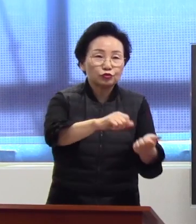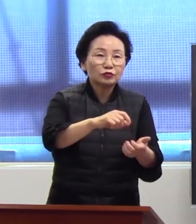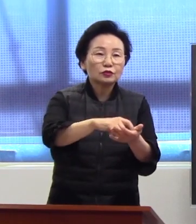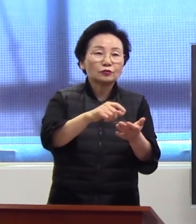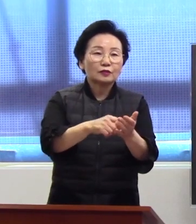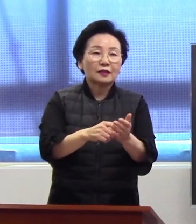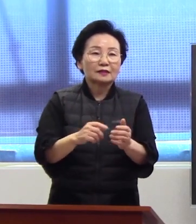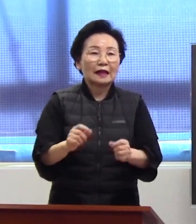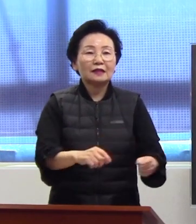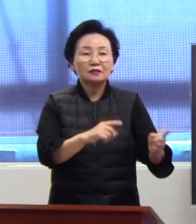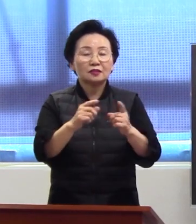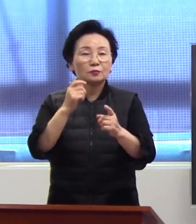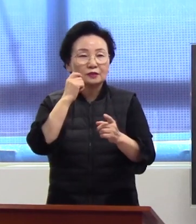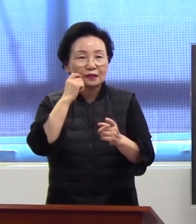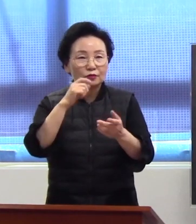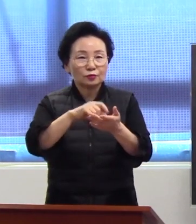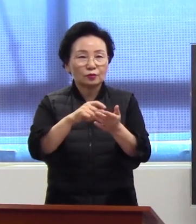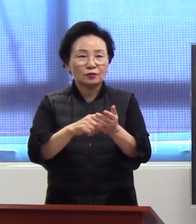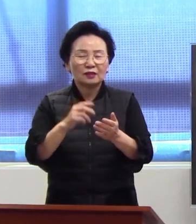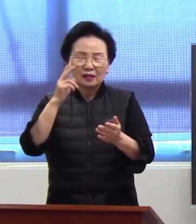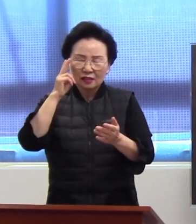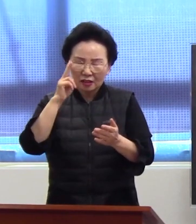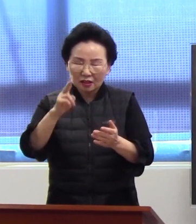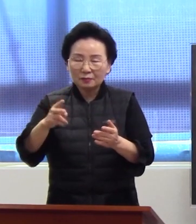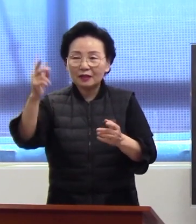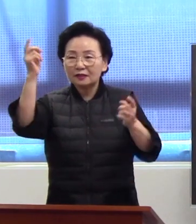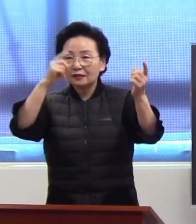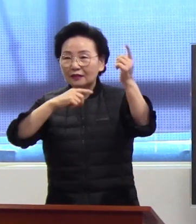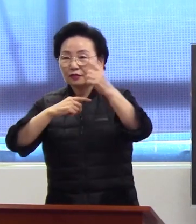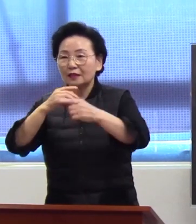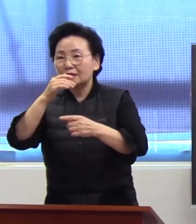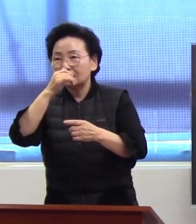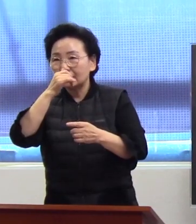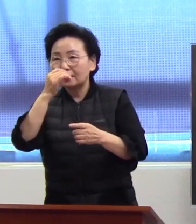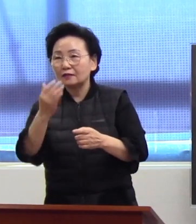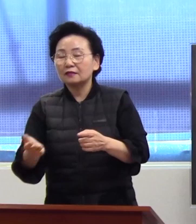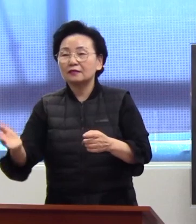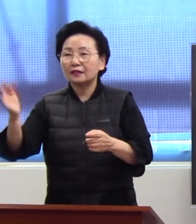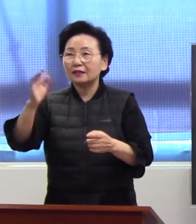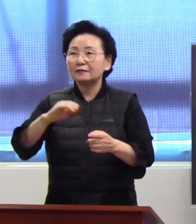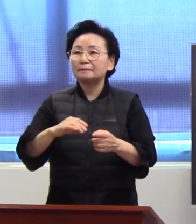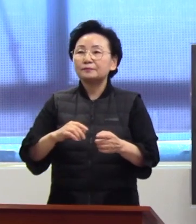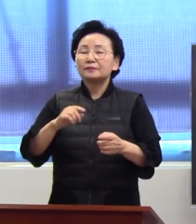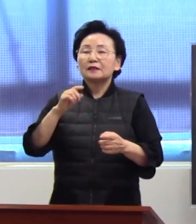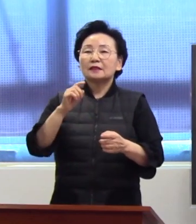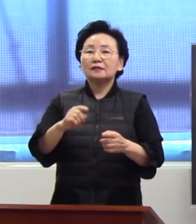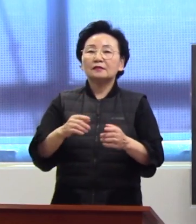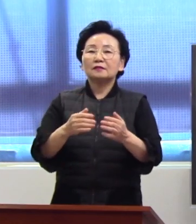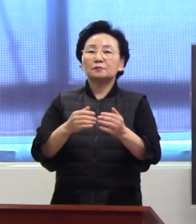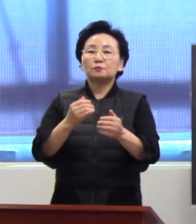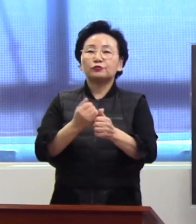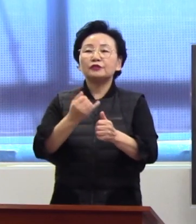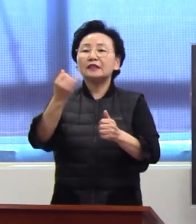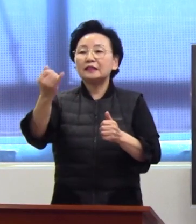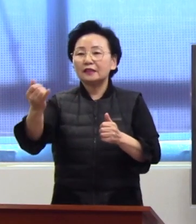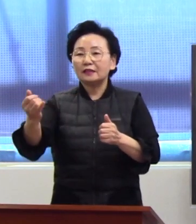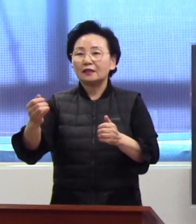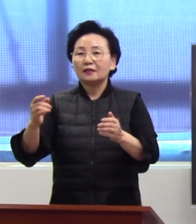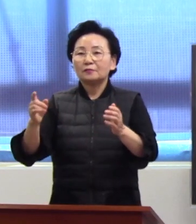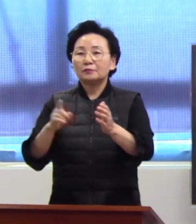죽을 정도야. 살지 못할 정도로 심한 상처가 있는데 그런데 그 부인이